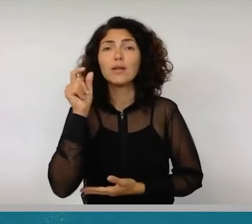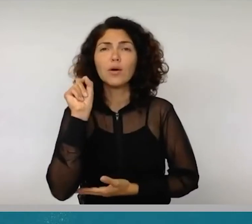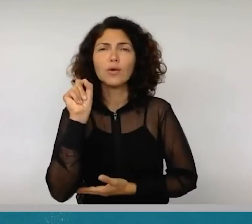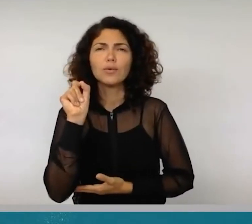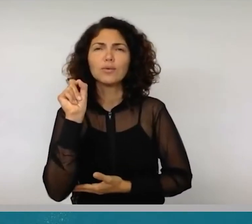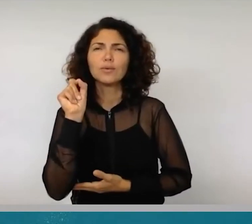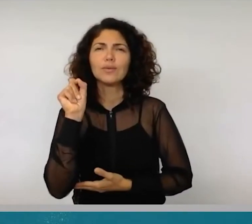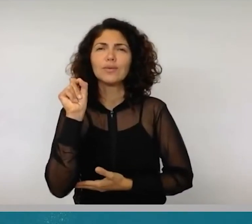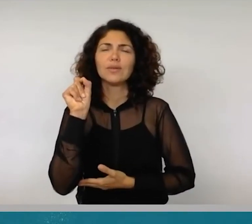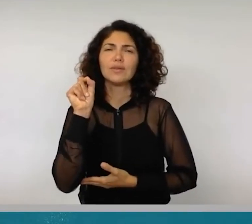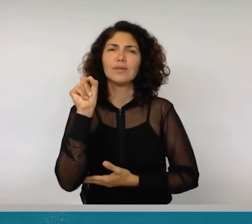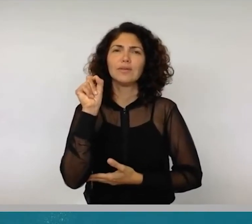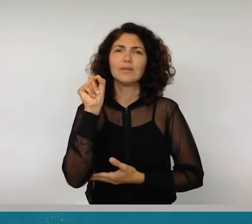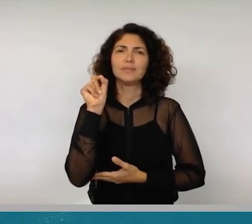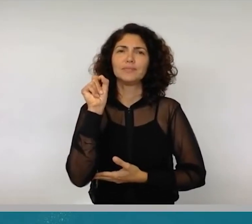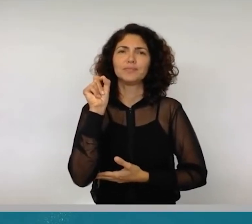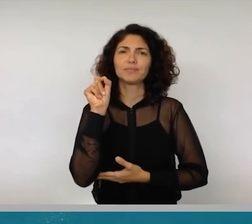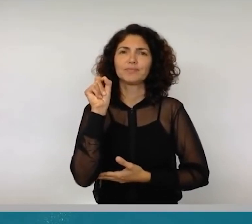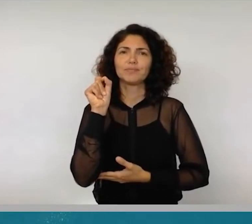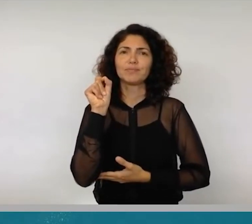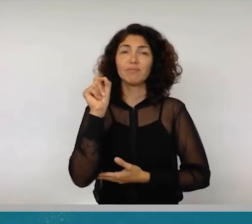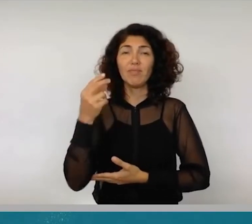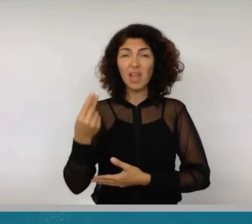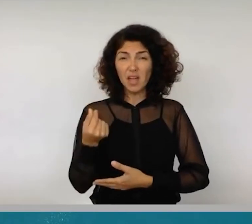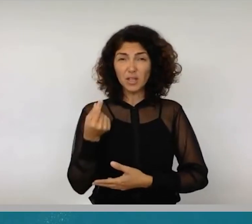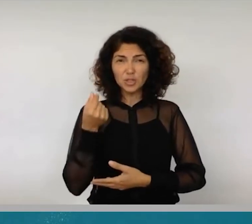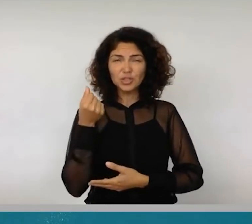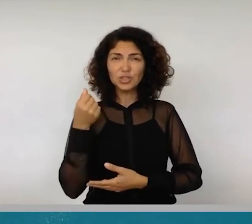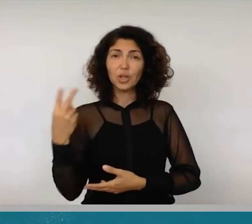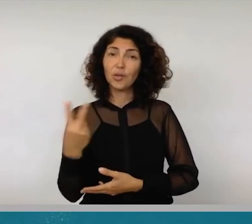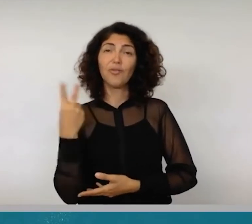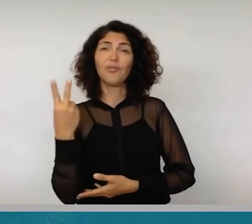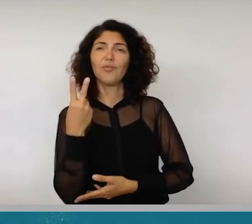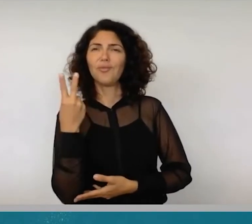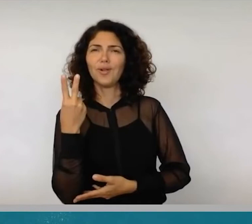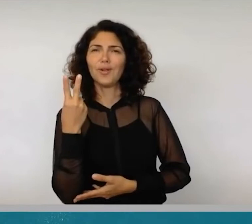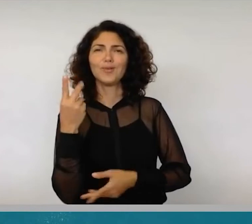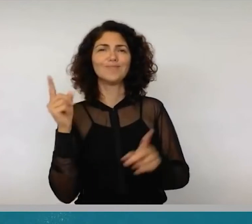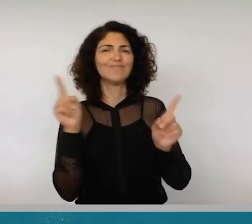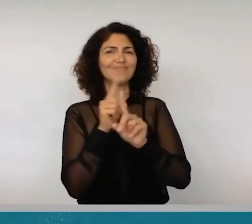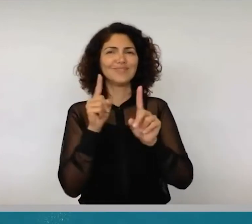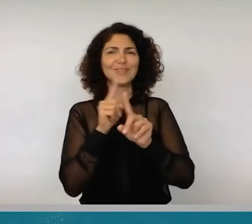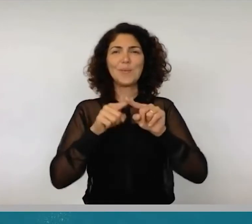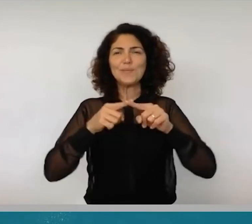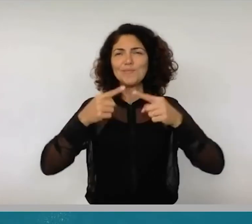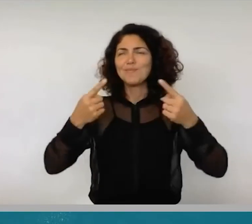dinheiro físico, vamos ajuntar tesouro lá no céu.